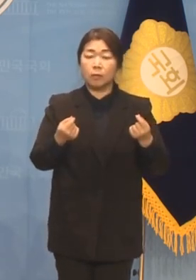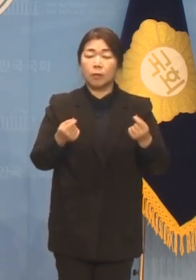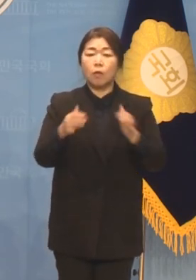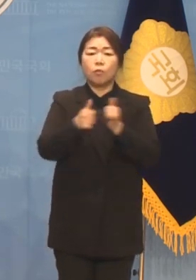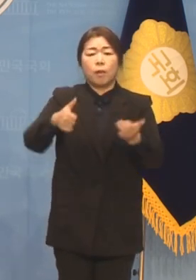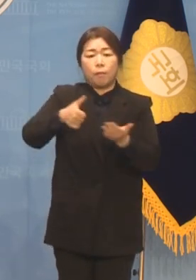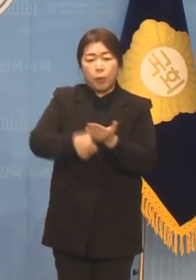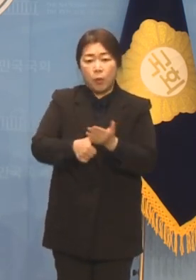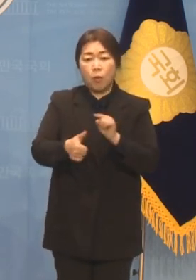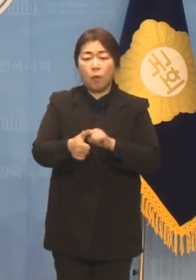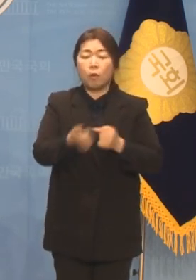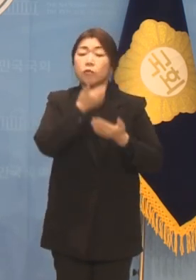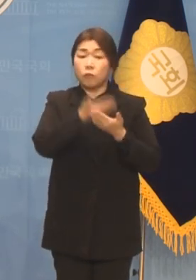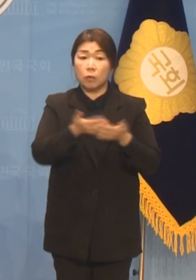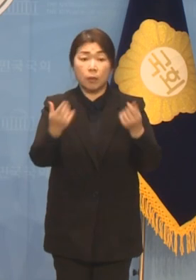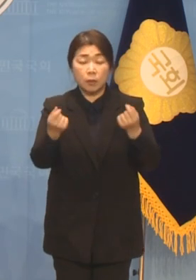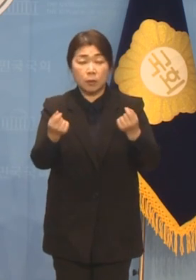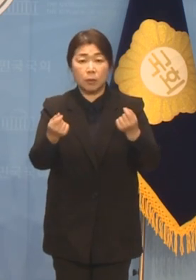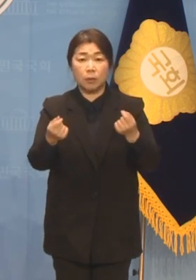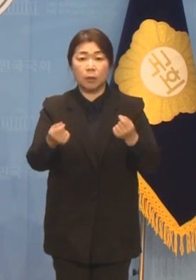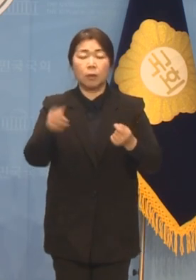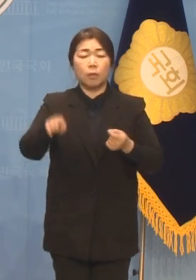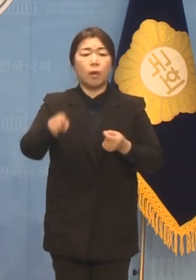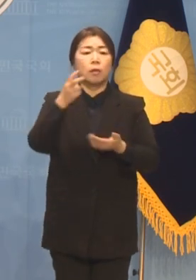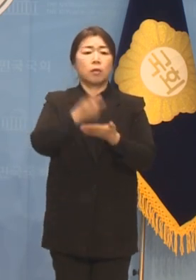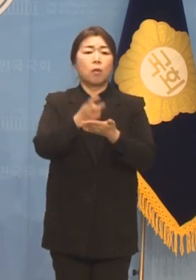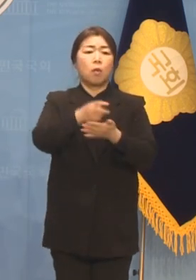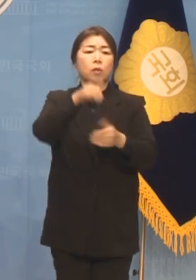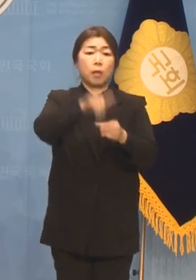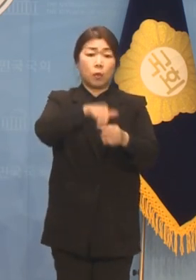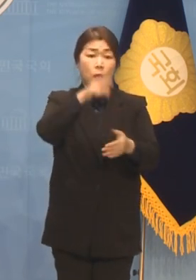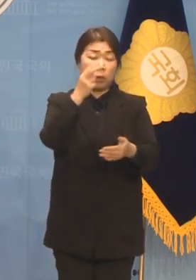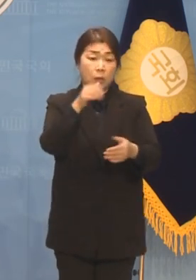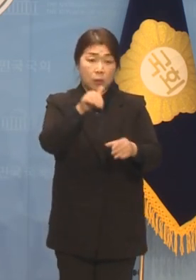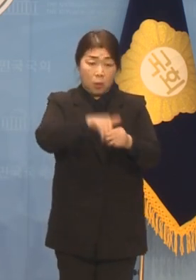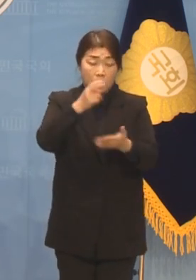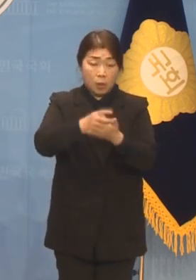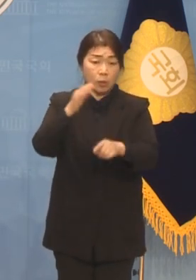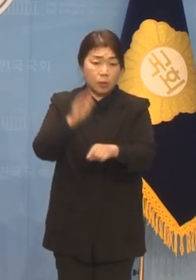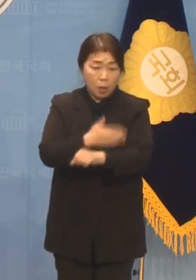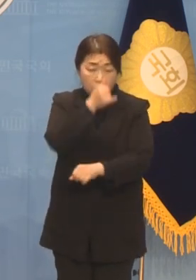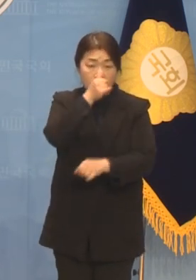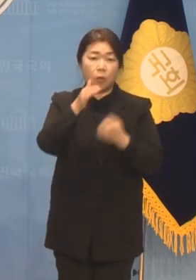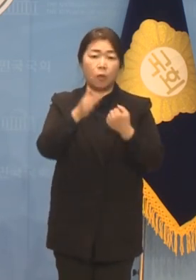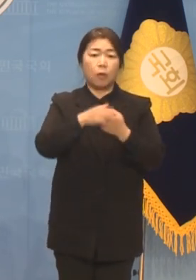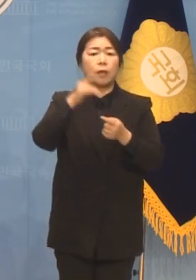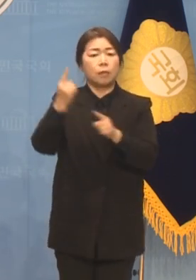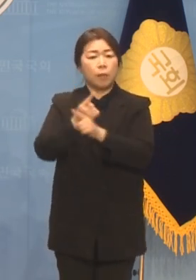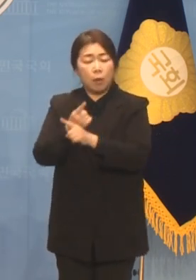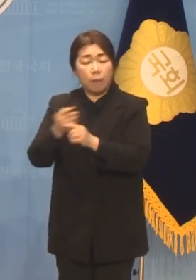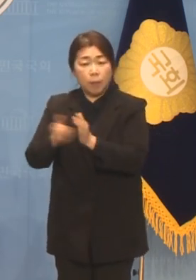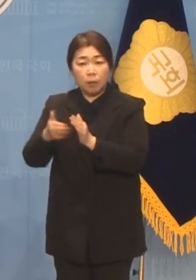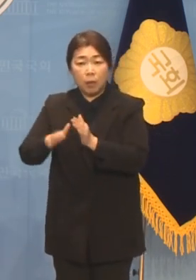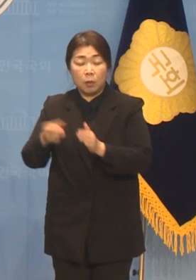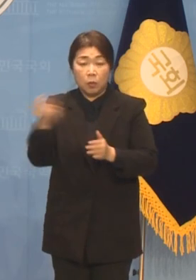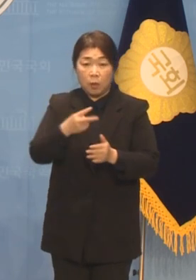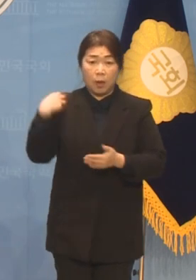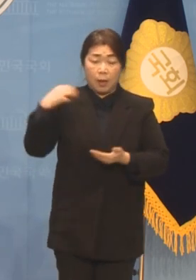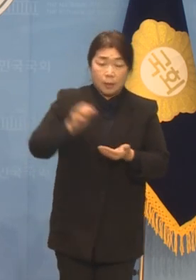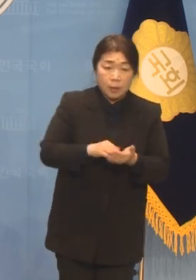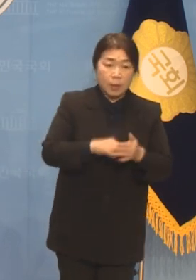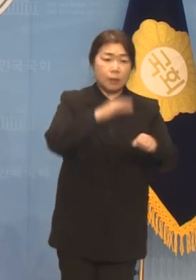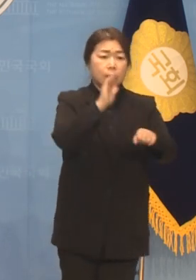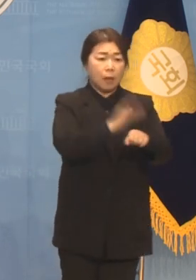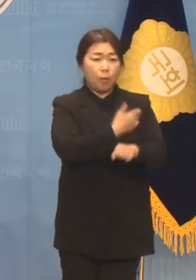못하는 잘못된 선거제도를 기껏 개혁의 방향으로 한 걸음 옮겨놨는데 그것을 다시